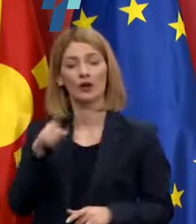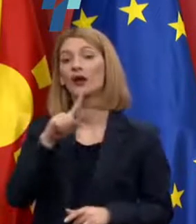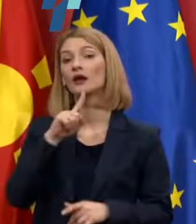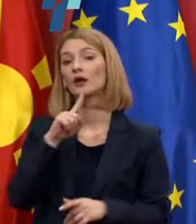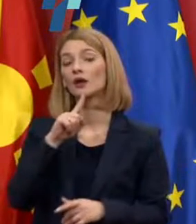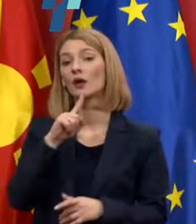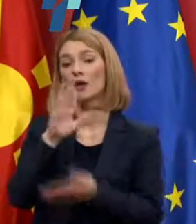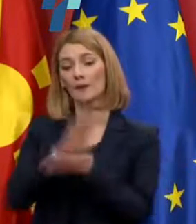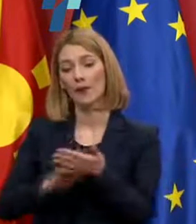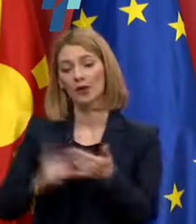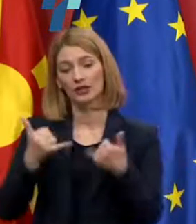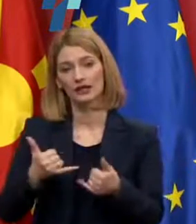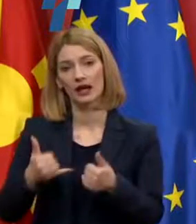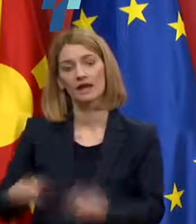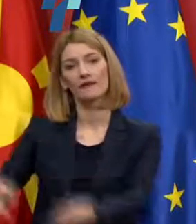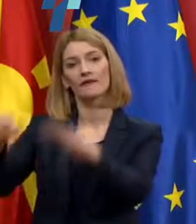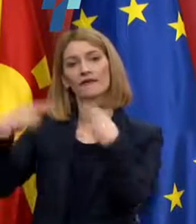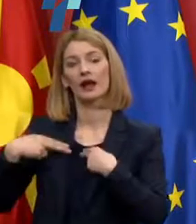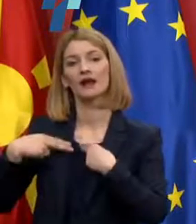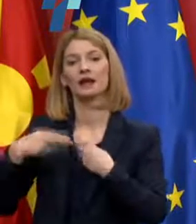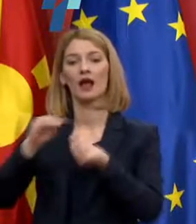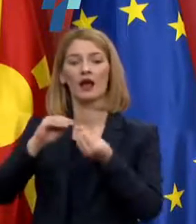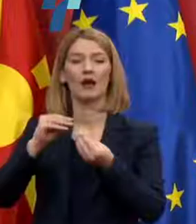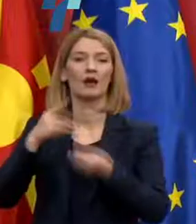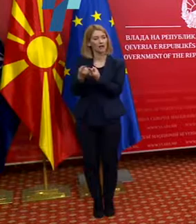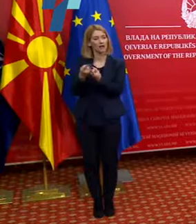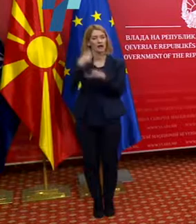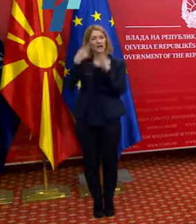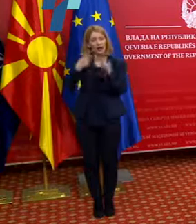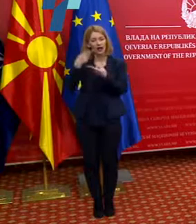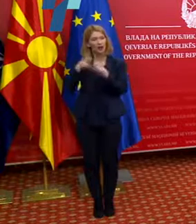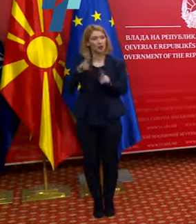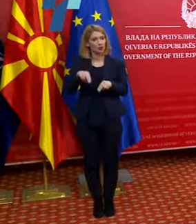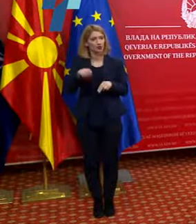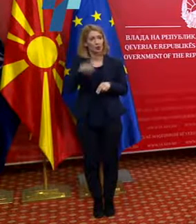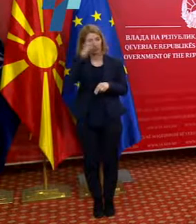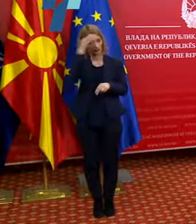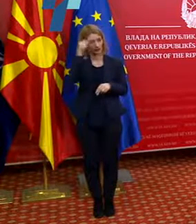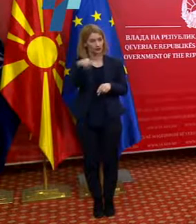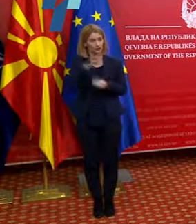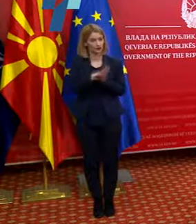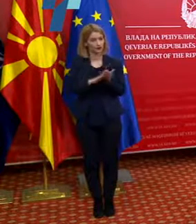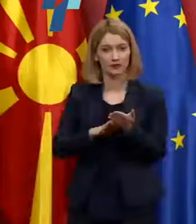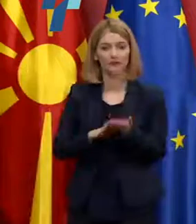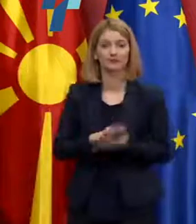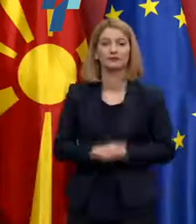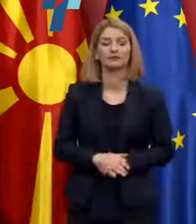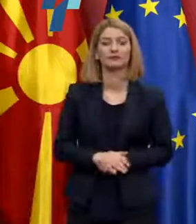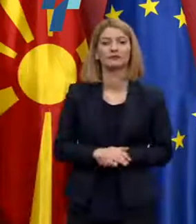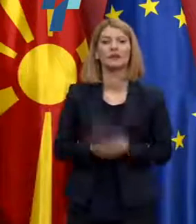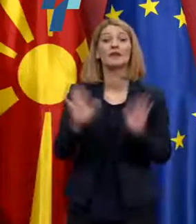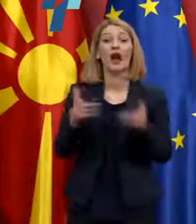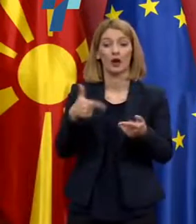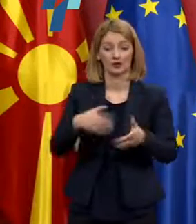да ги враќа, да го враќа програмот на откажаните пациенти. Дали тоа од понеделник стартува? Ако се